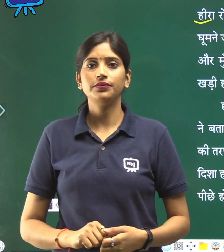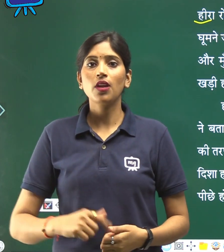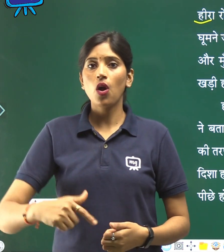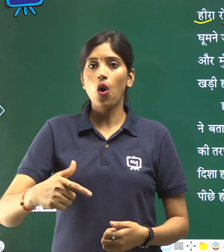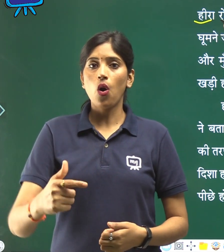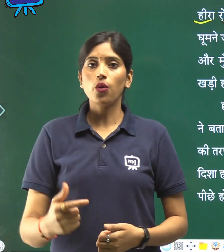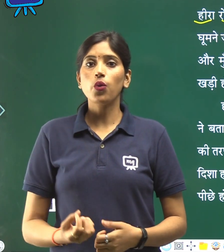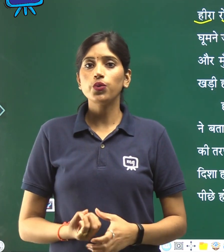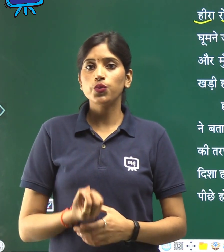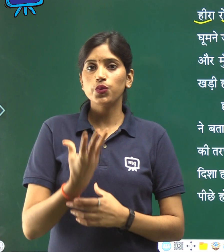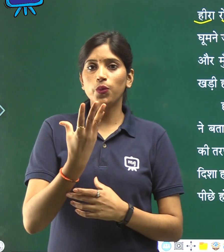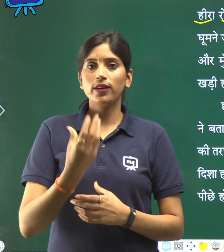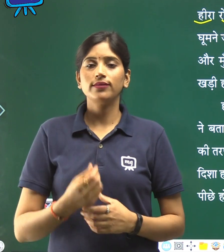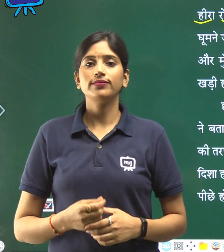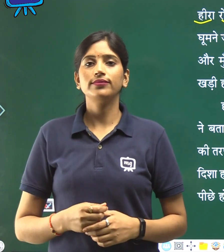रोज सुबह